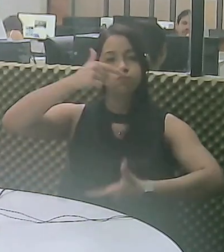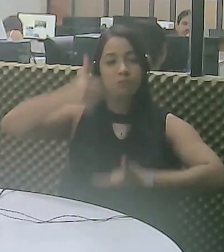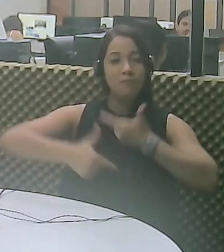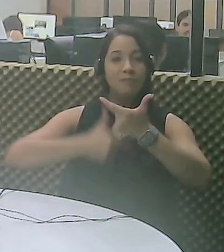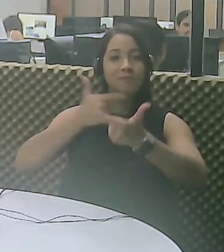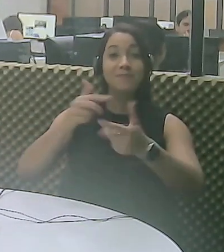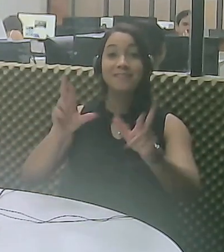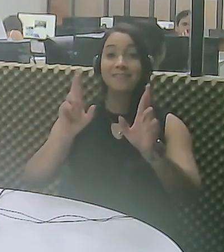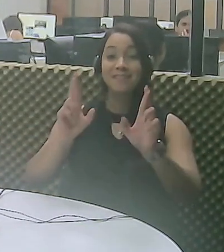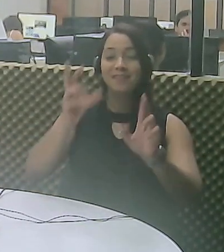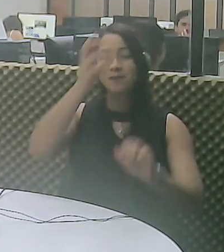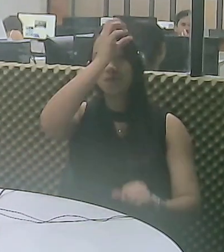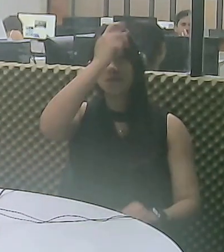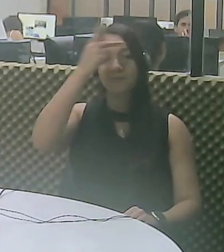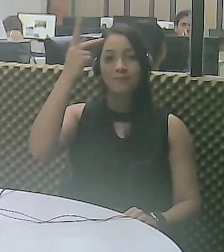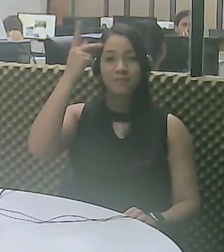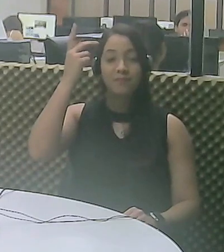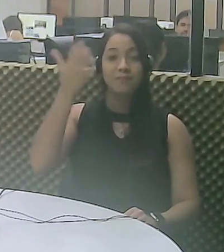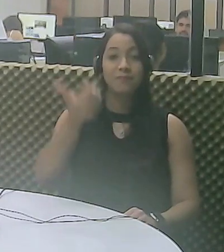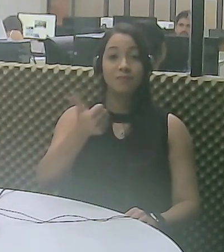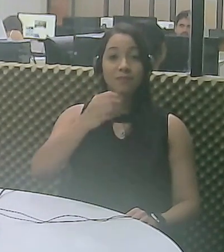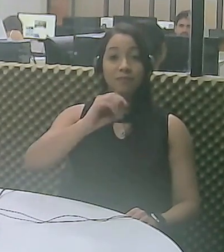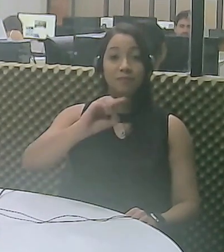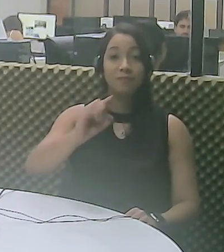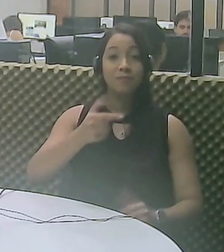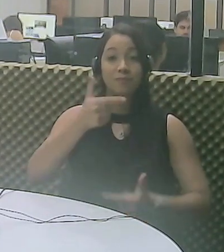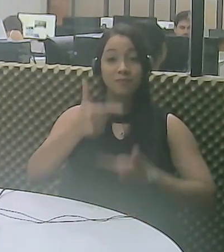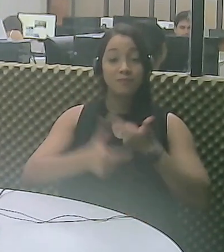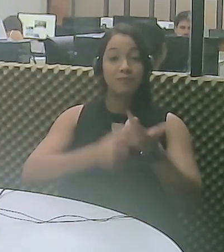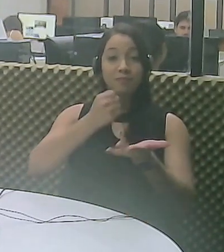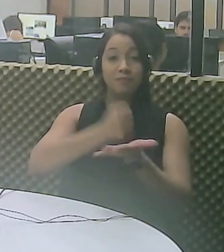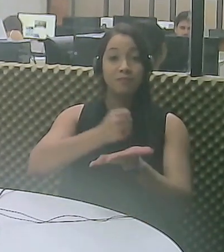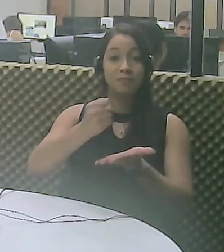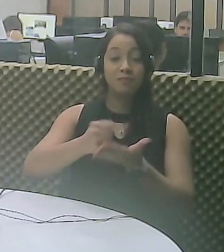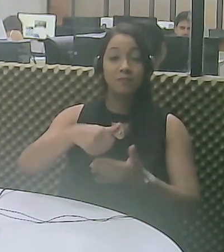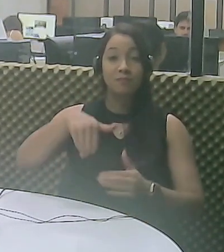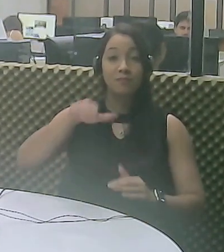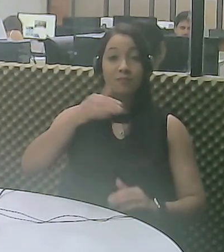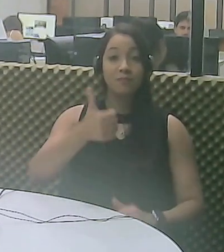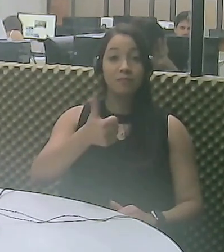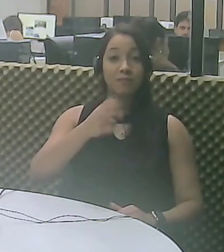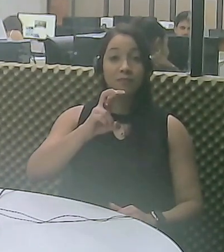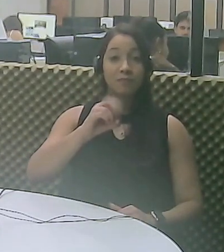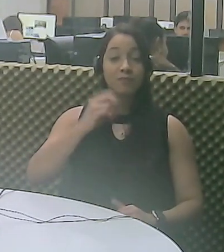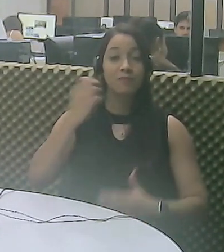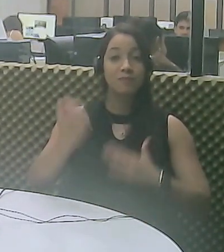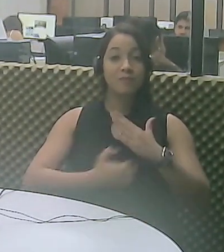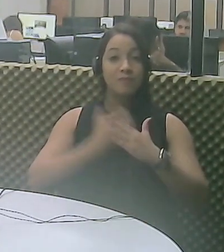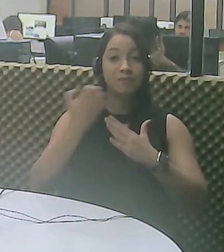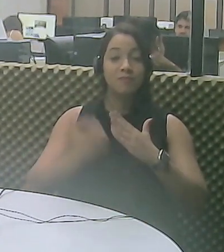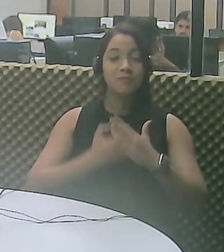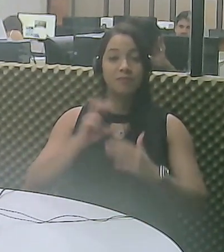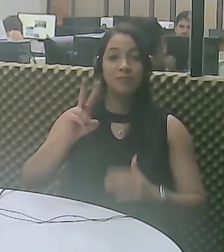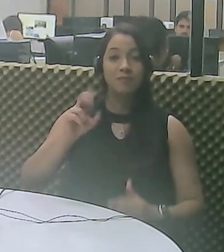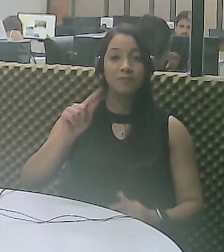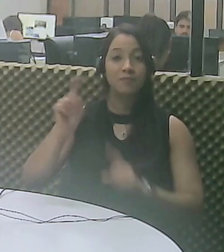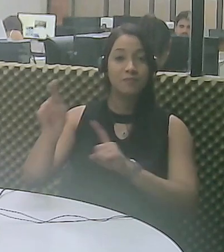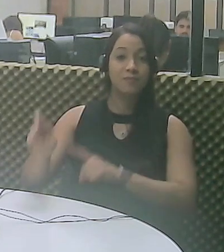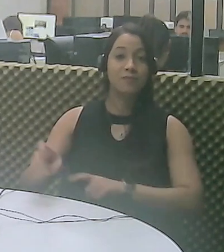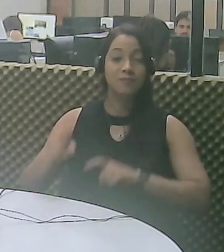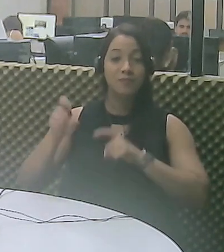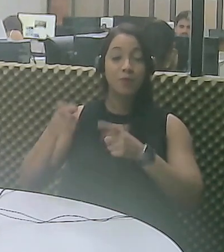da prefeitura é oferecer 10 mil postos de trabalho por meio de mais de 150 empresas. São vagas no